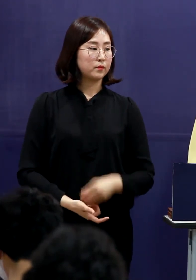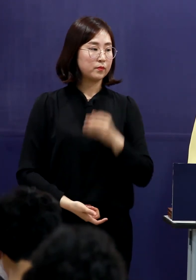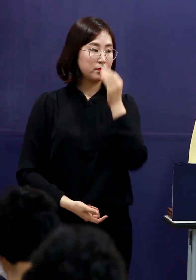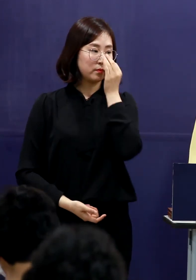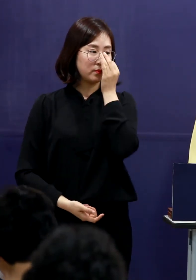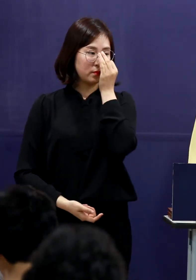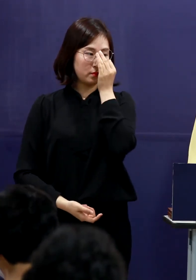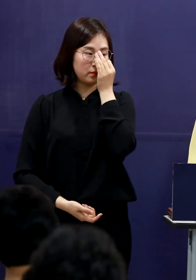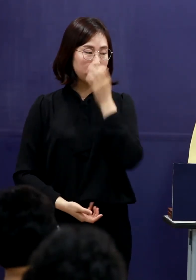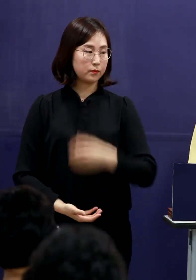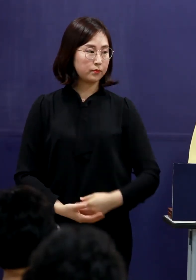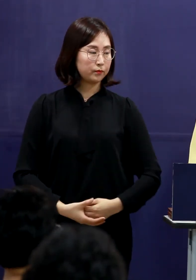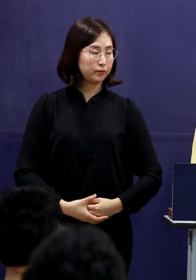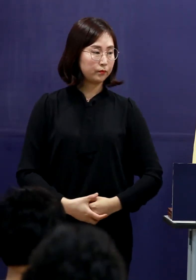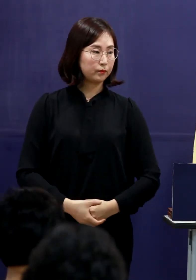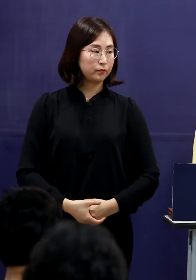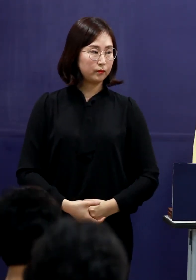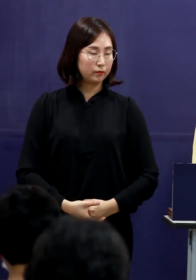기자님.